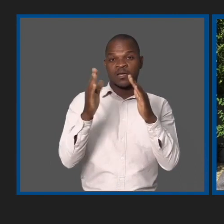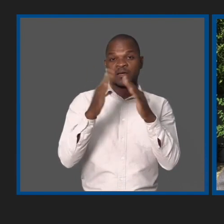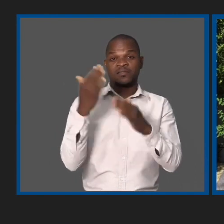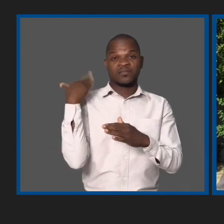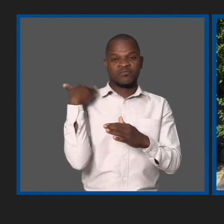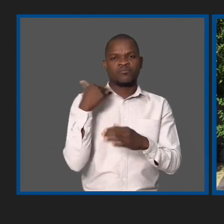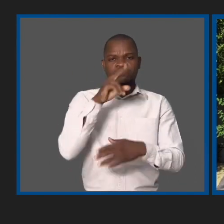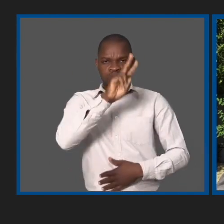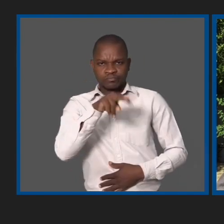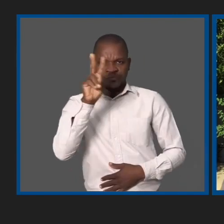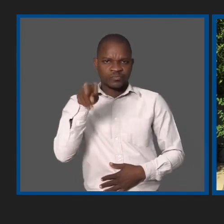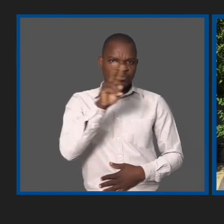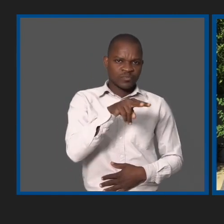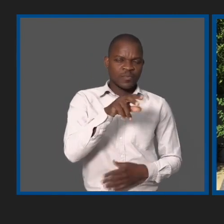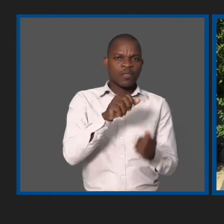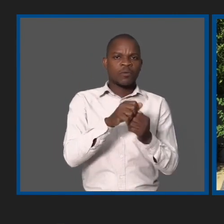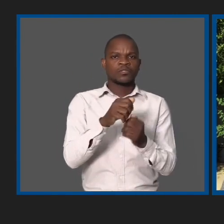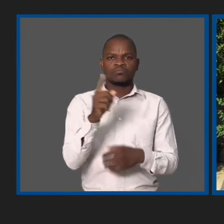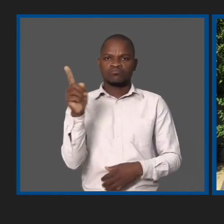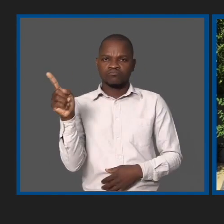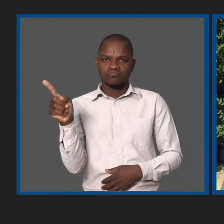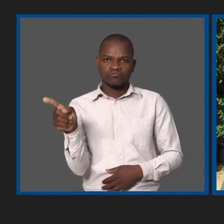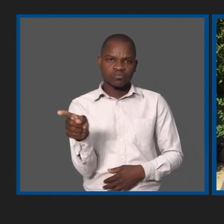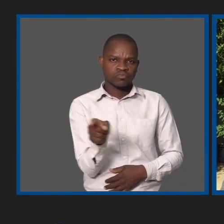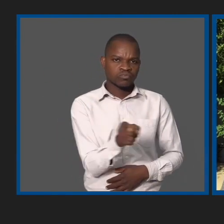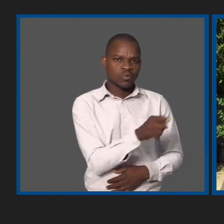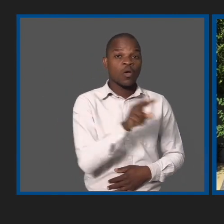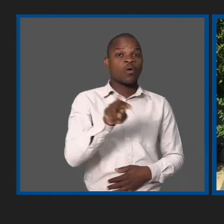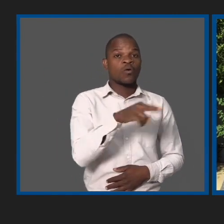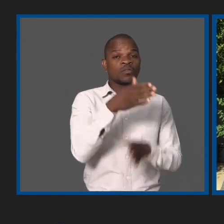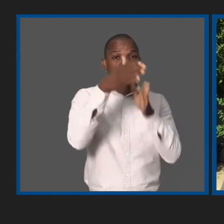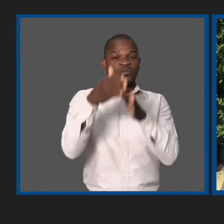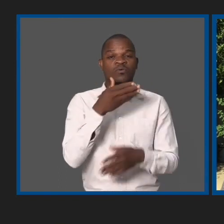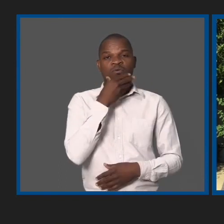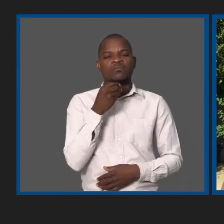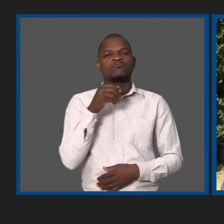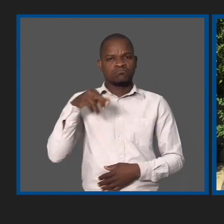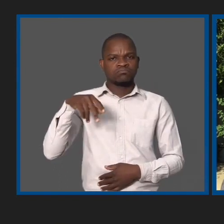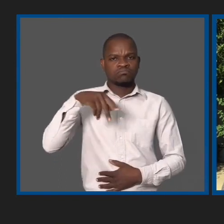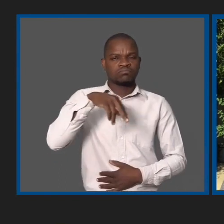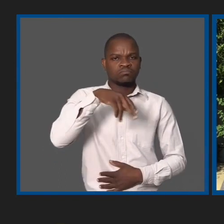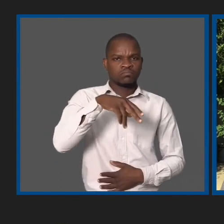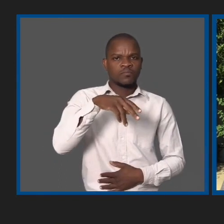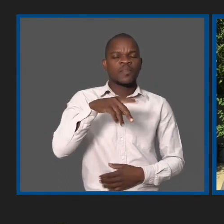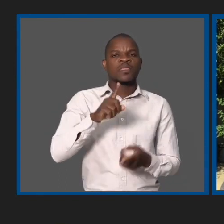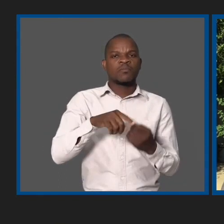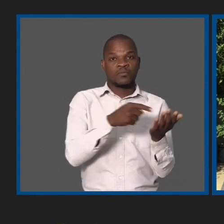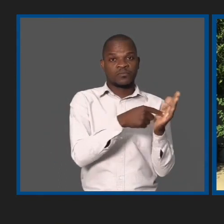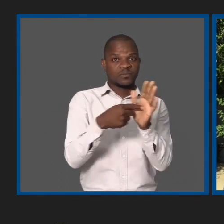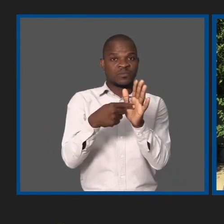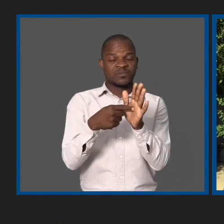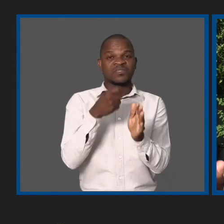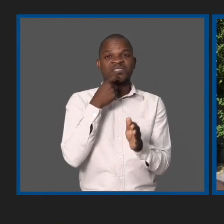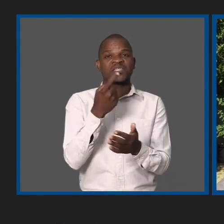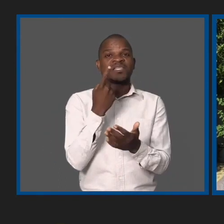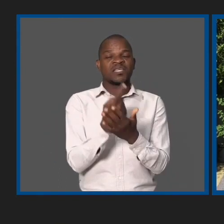Então, ali, numa ponte, eu ia passar. Apareceu um senhor ali. Então, eu mostrou a arma. Ele disse